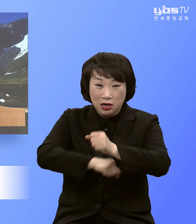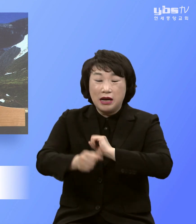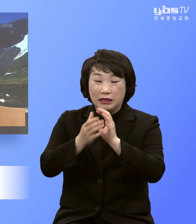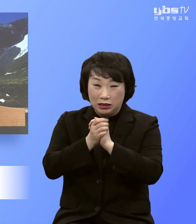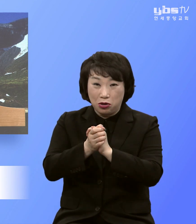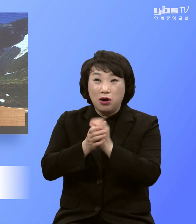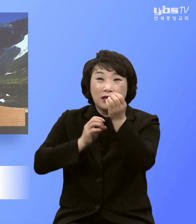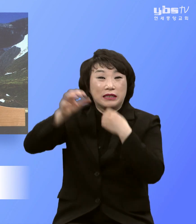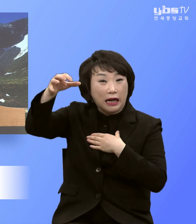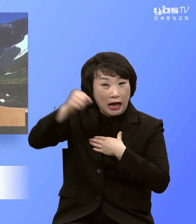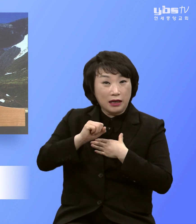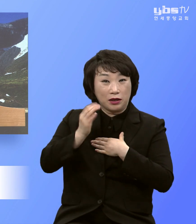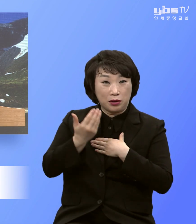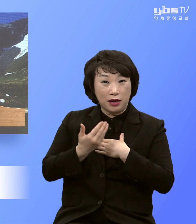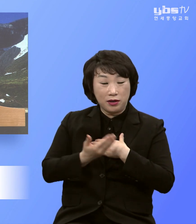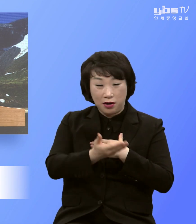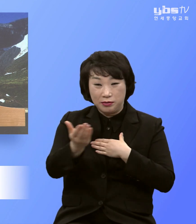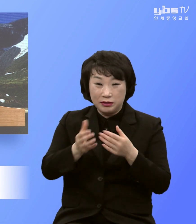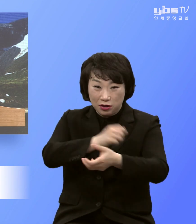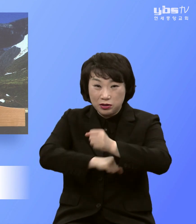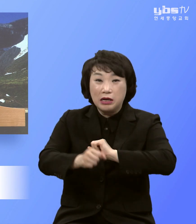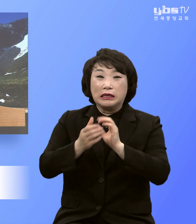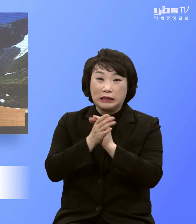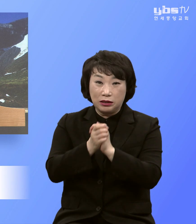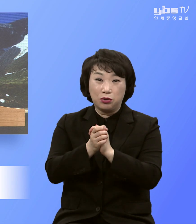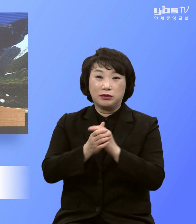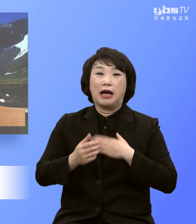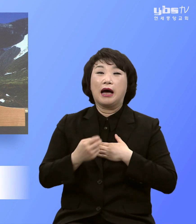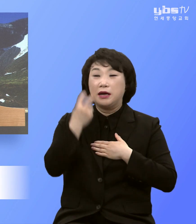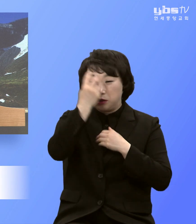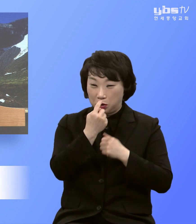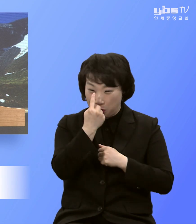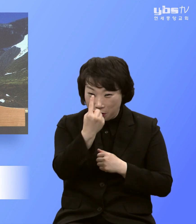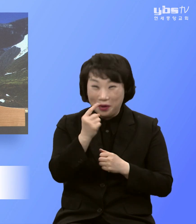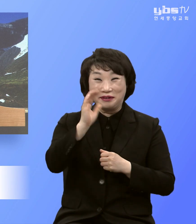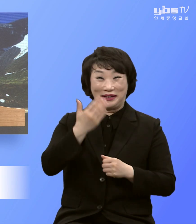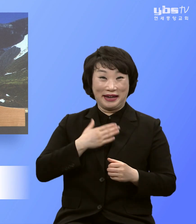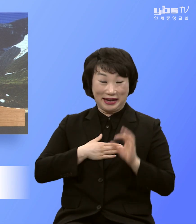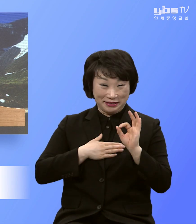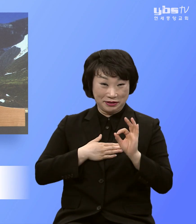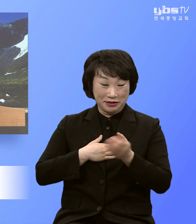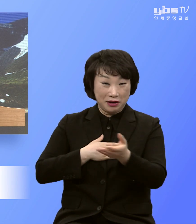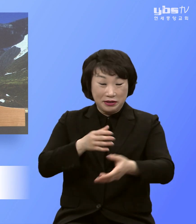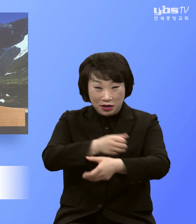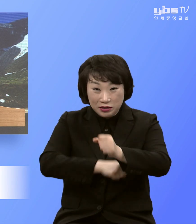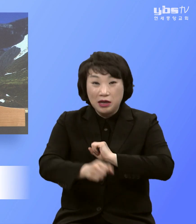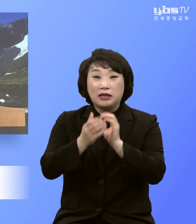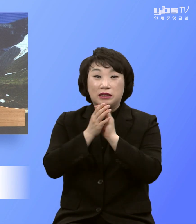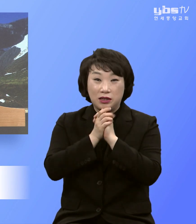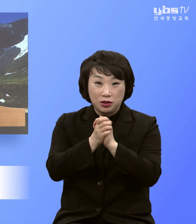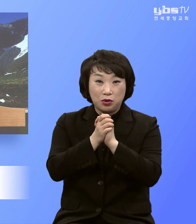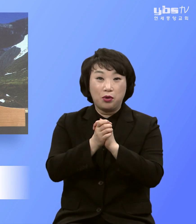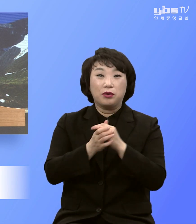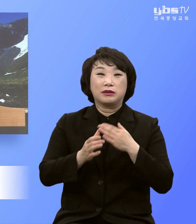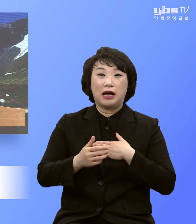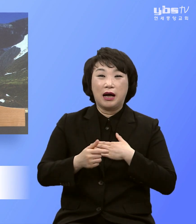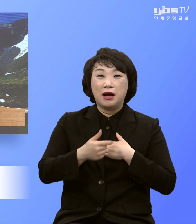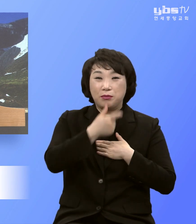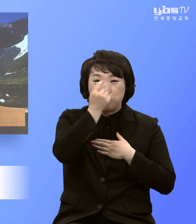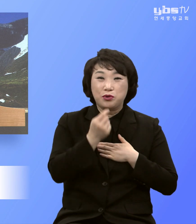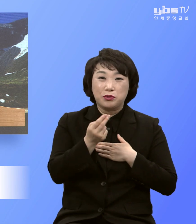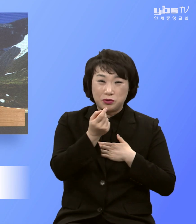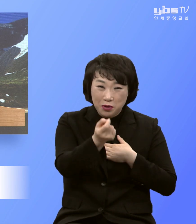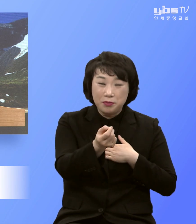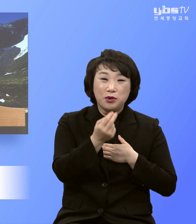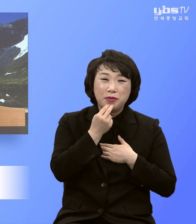응답을 끌어내리고, 적극적인 기도로 나를 지키는 파수꾼이 되고, 적극적인 기도로 나를 흠도 없이